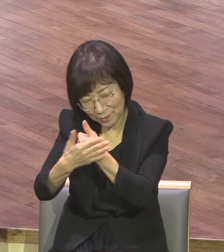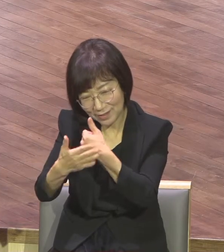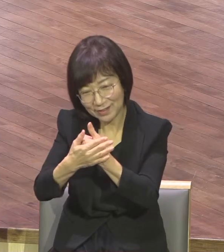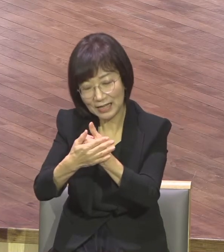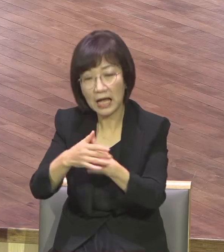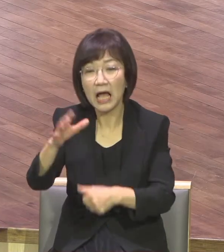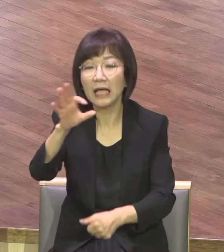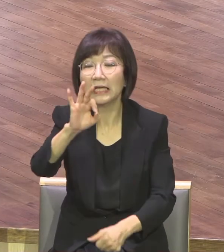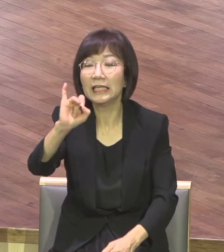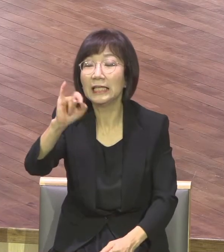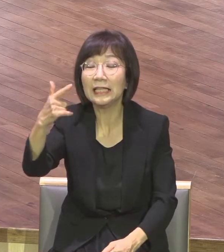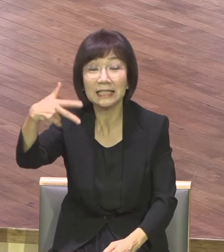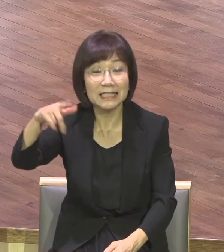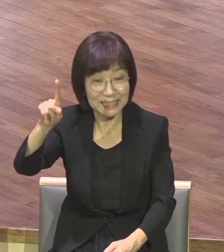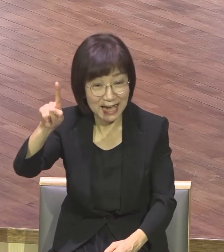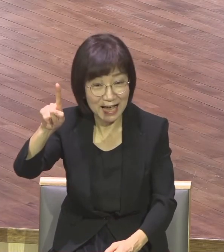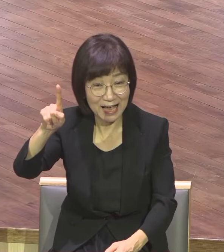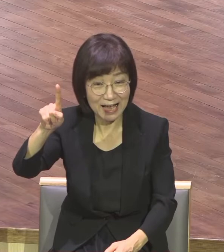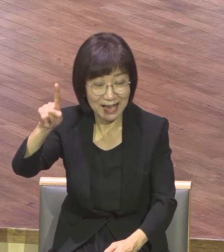인자하심으로.